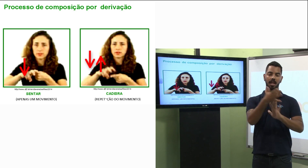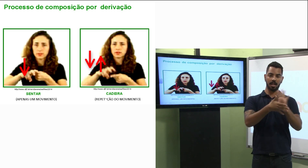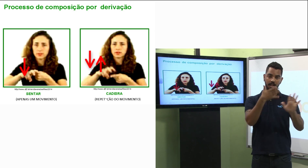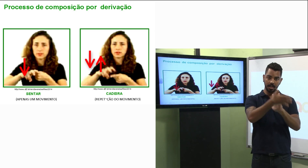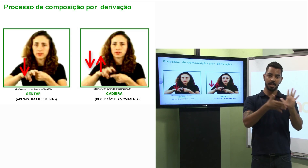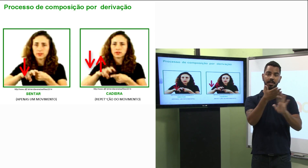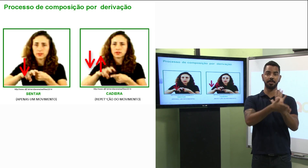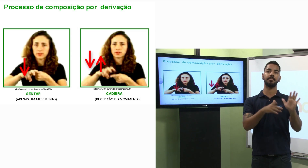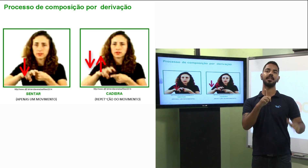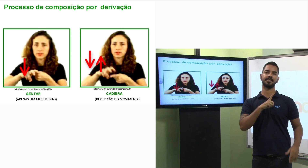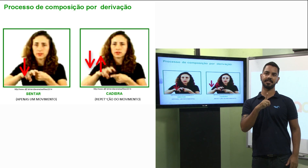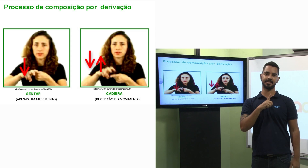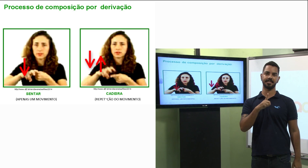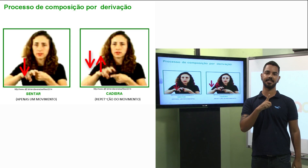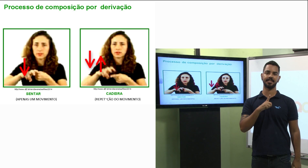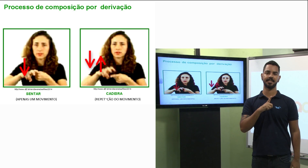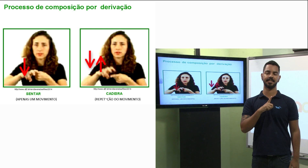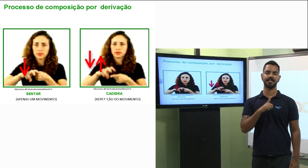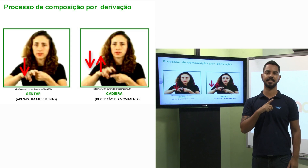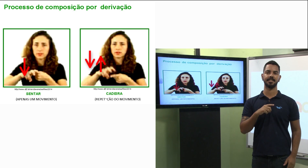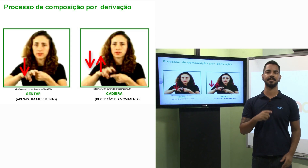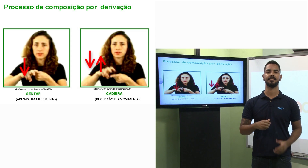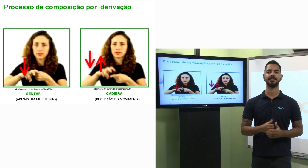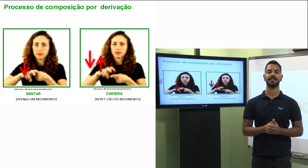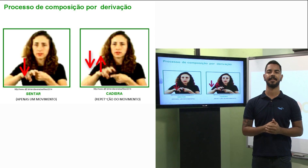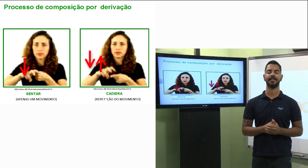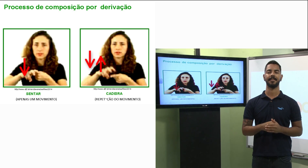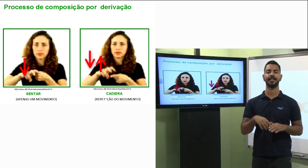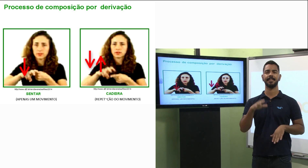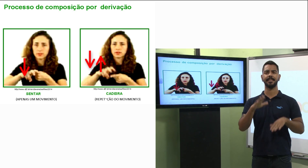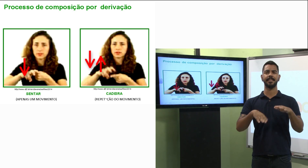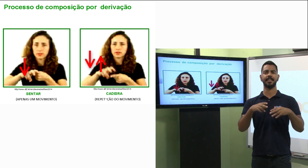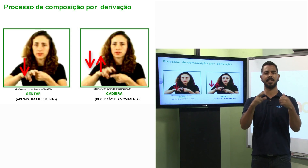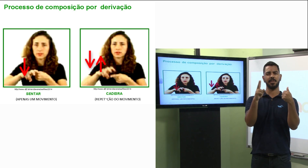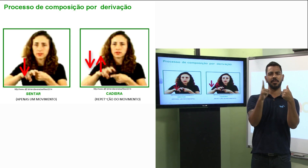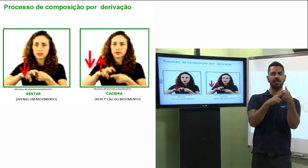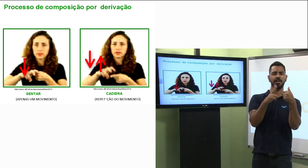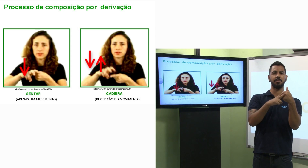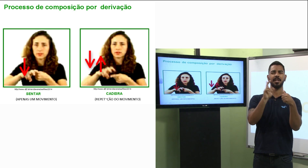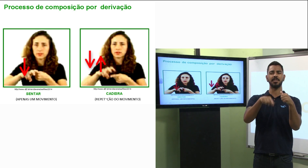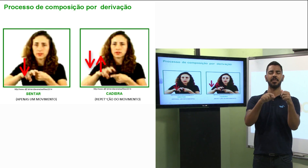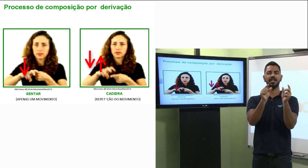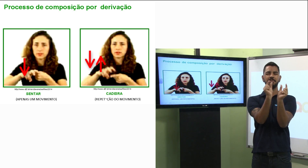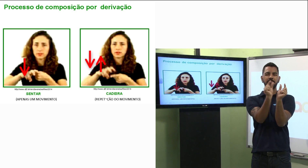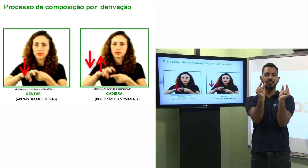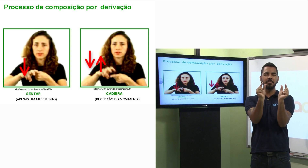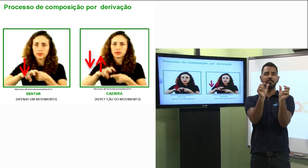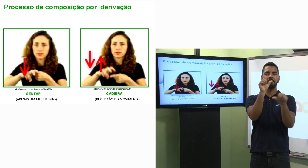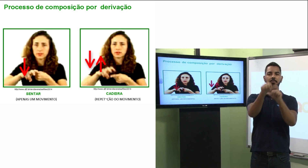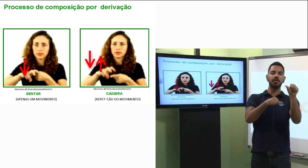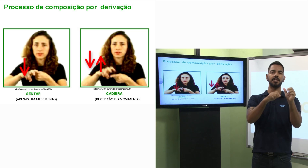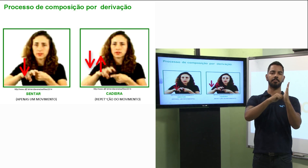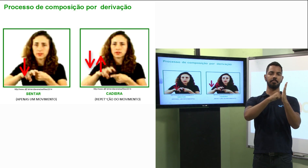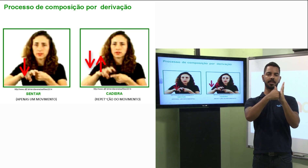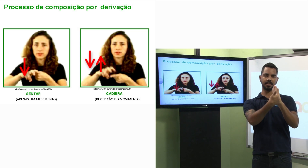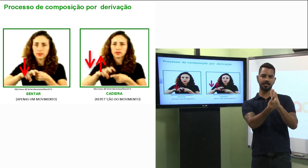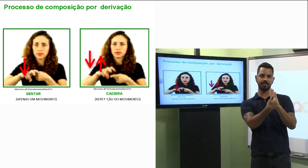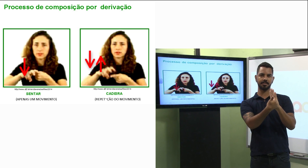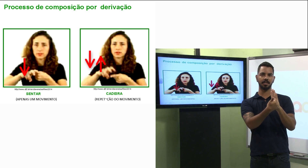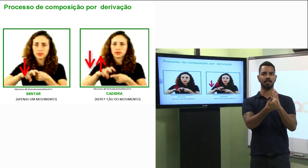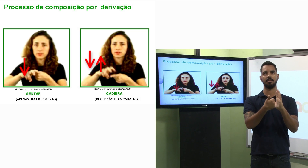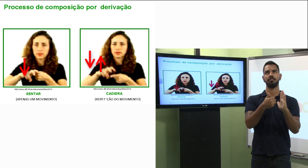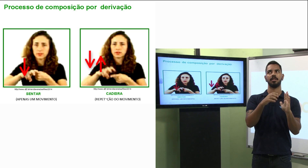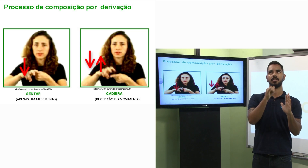características, distinguindo nomes de verbos por meio de mudanças mínimas no parâmetro de movimento, ou na expressão